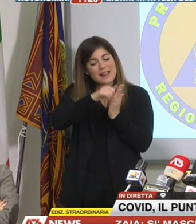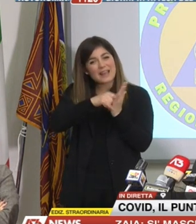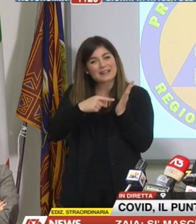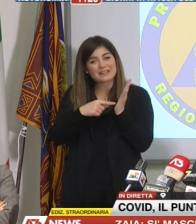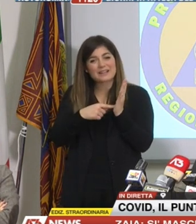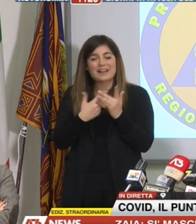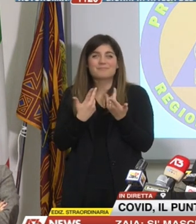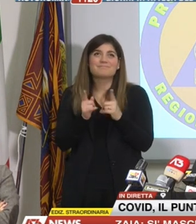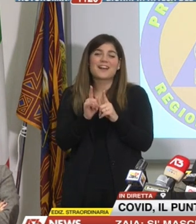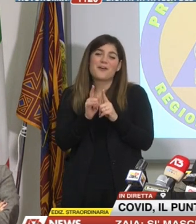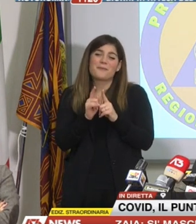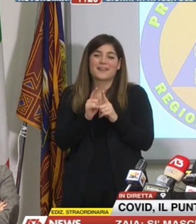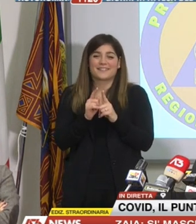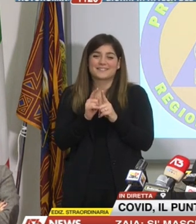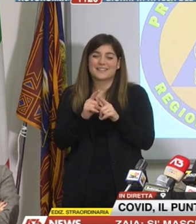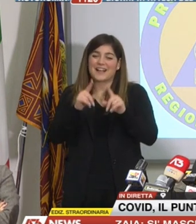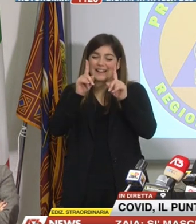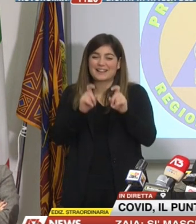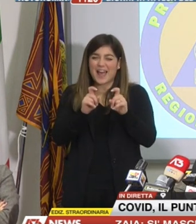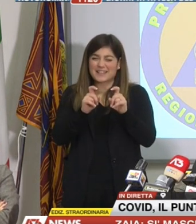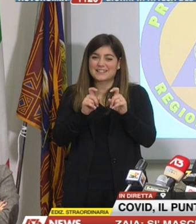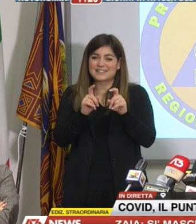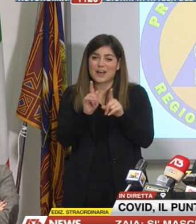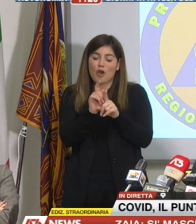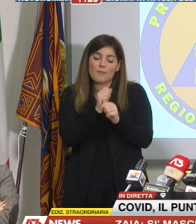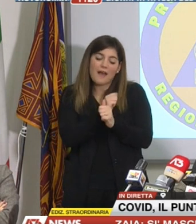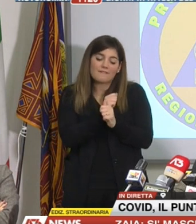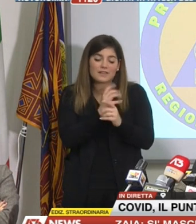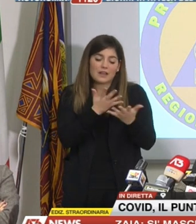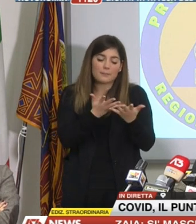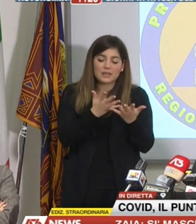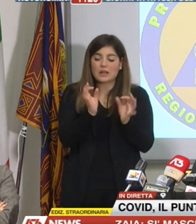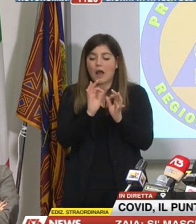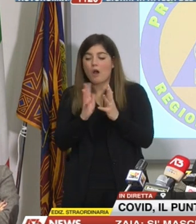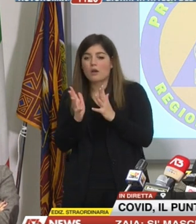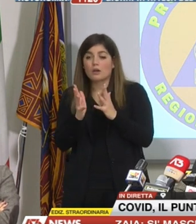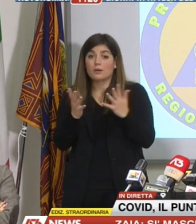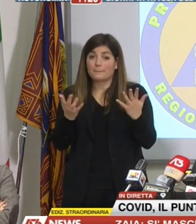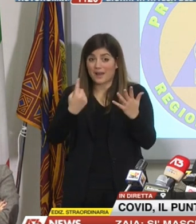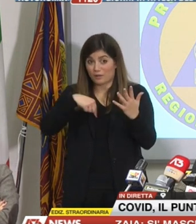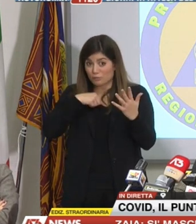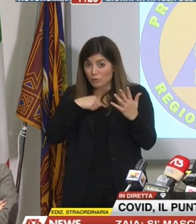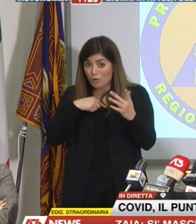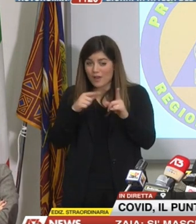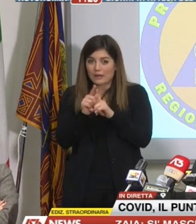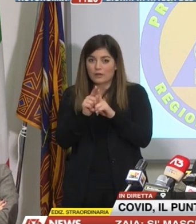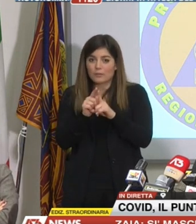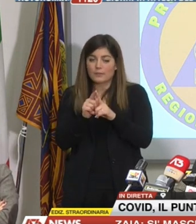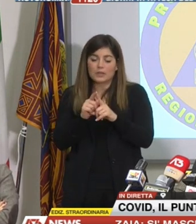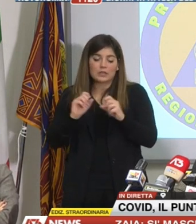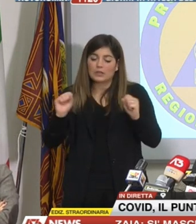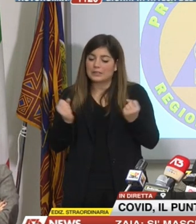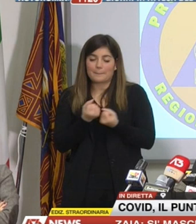test come modalità, sì, sì, sì, ma è proprio quello di dire noi che siamo nelle prime linee, che non possiamo permetterci di ammalarci,